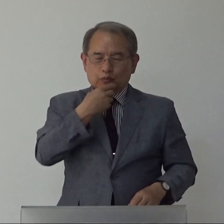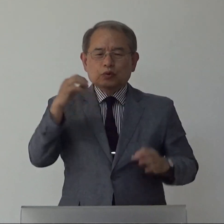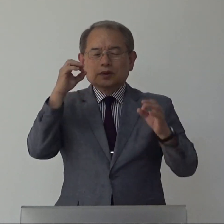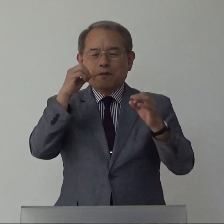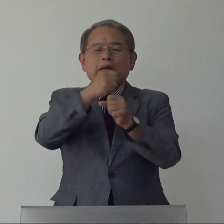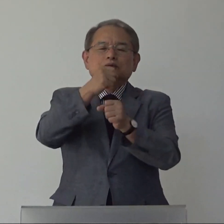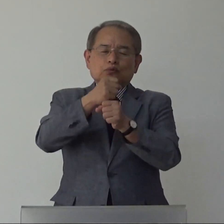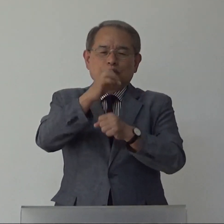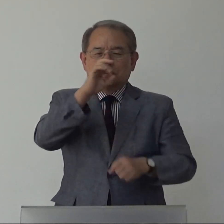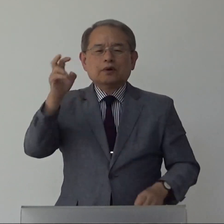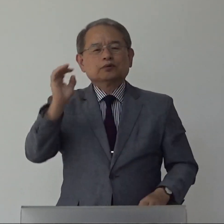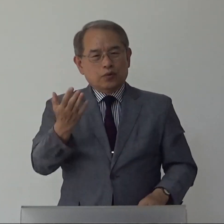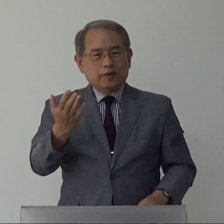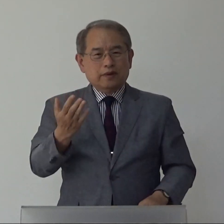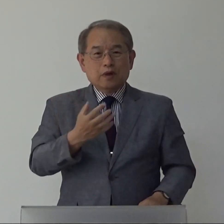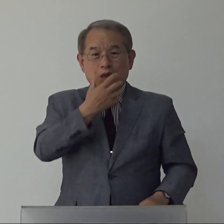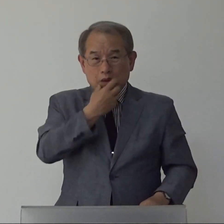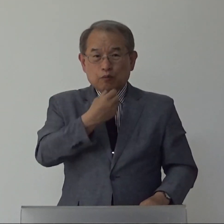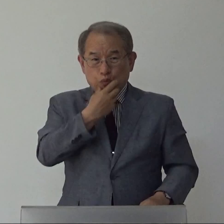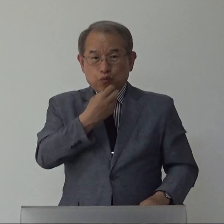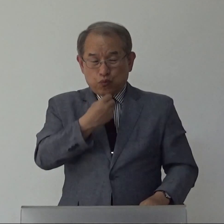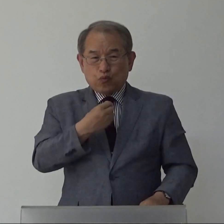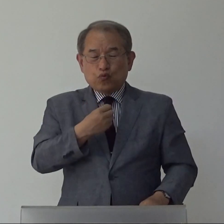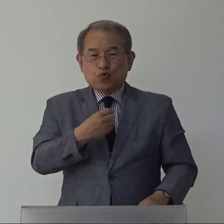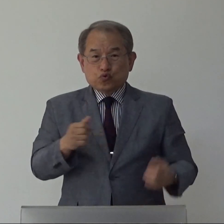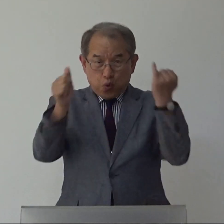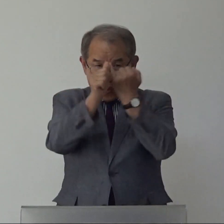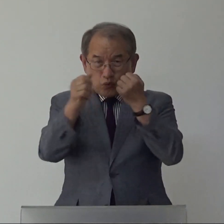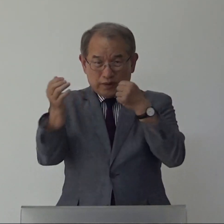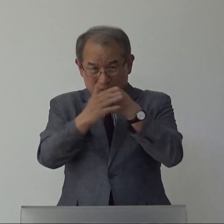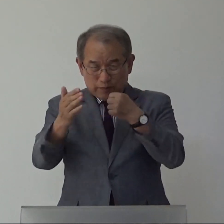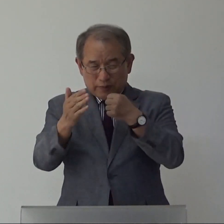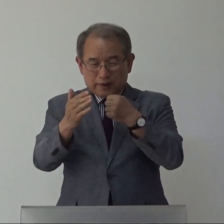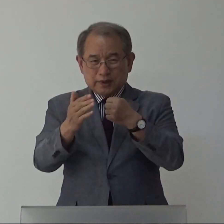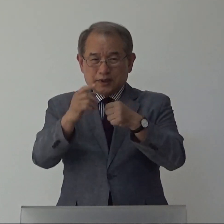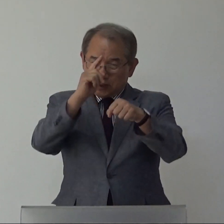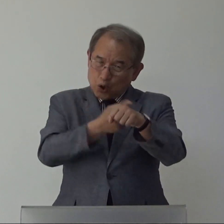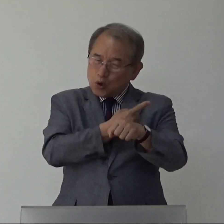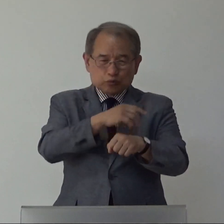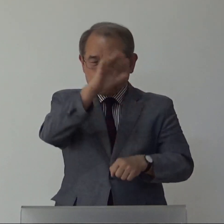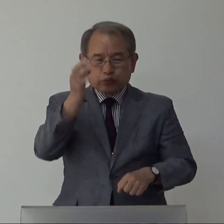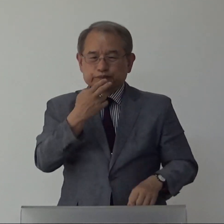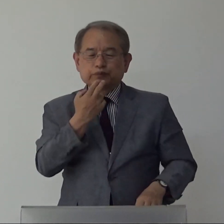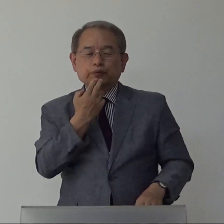후 행복을 얻고 싶으면 스스로 행복을 만들어 가야 합니다.